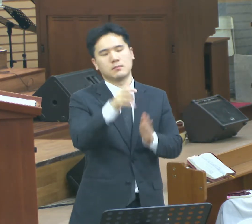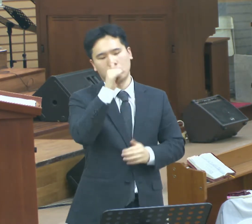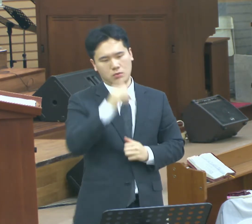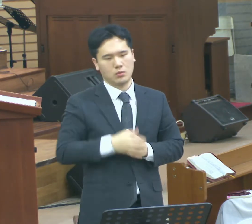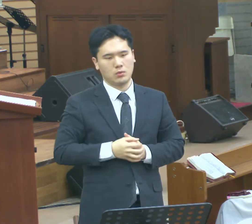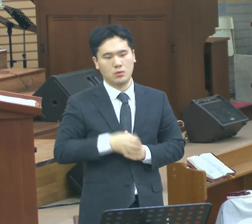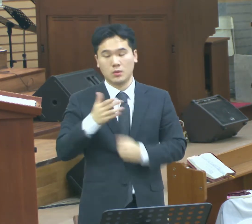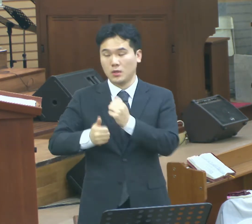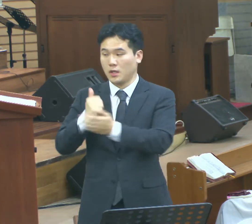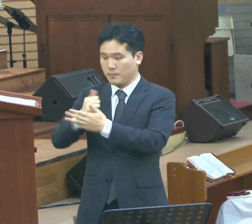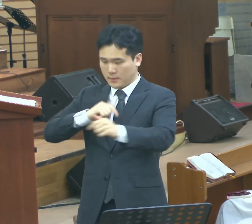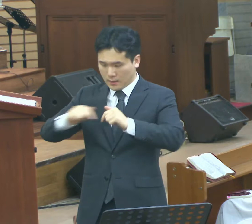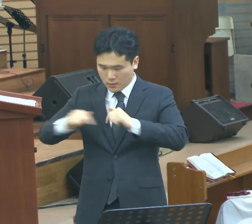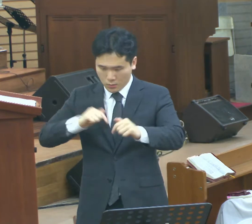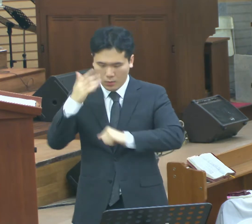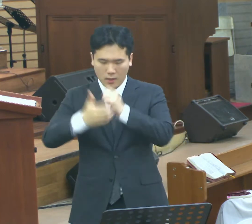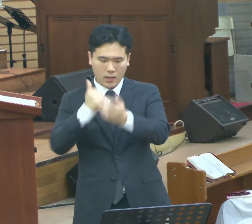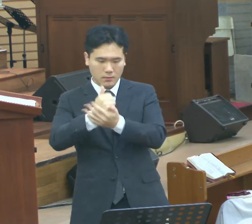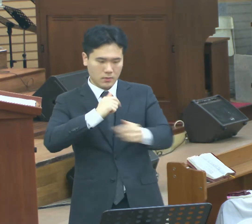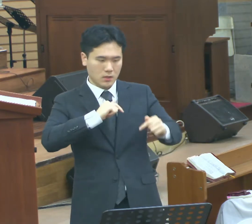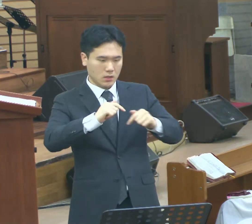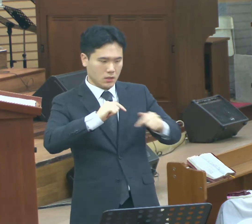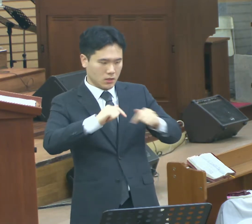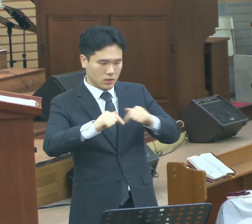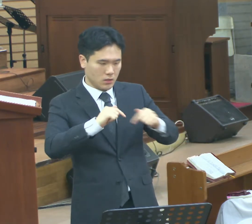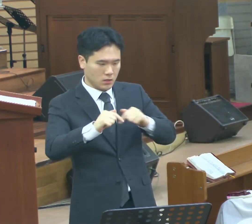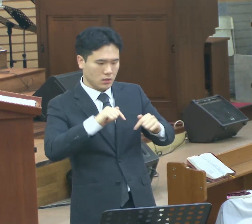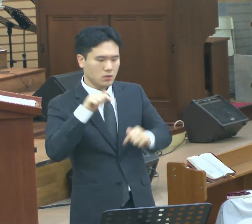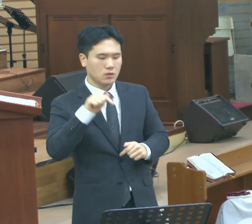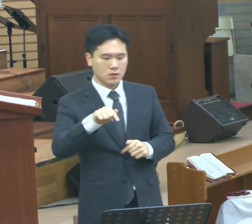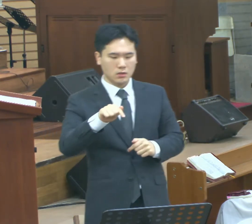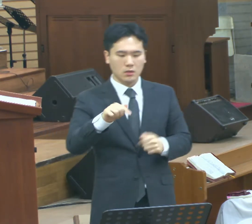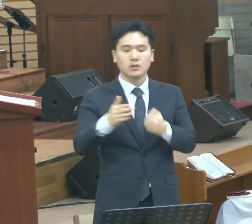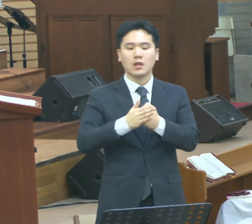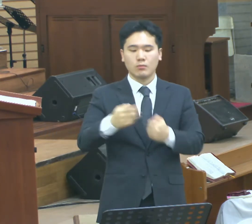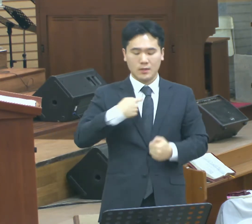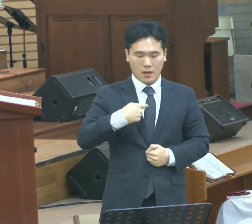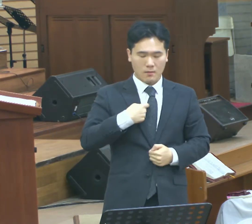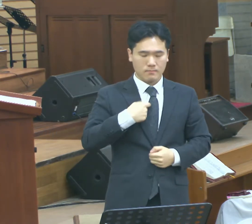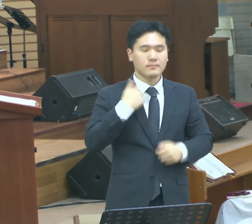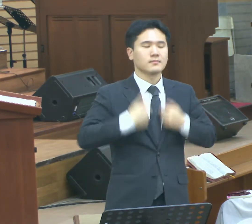하나님이 다스리고 하나님이 심판하시면 기뻐하고 즐거워할 수 있다는 것입니다.